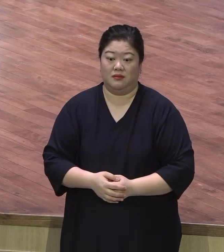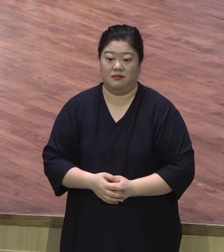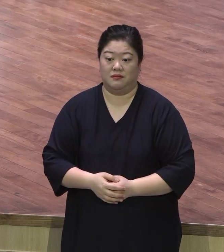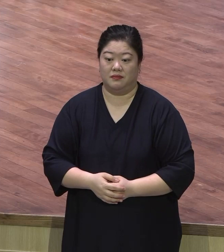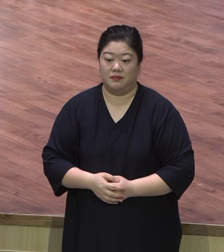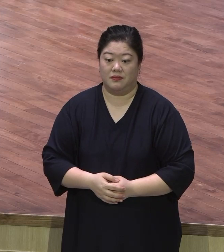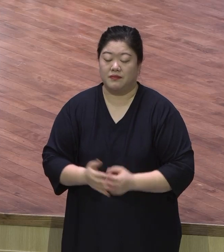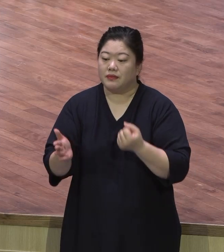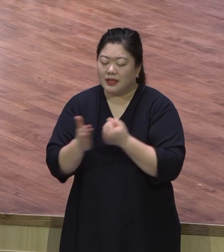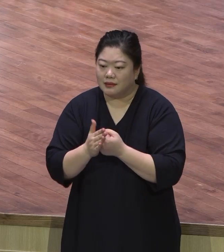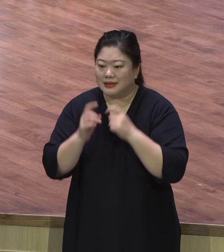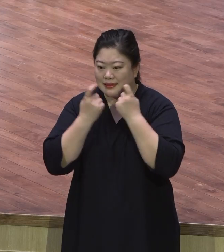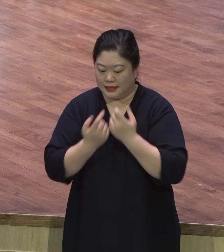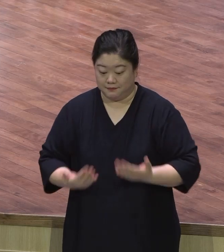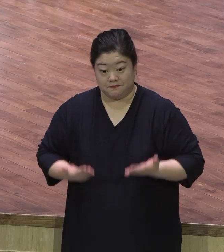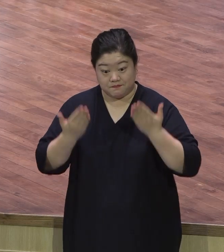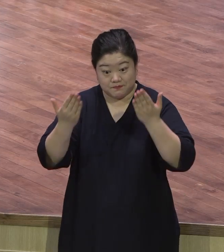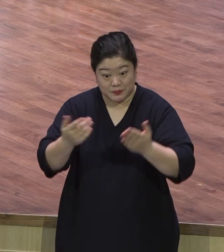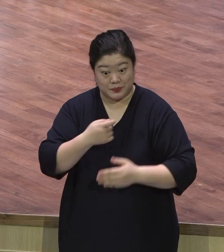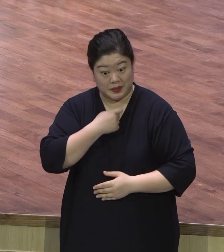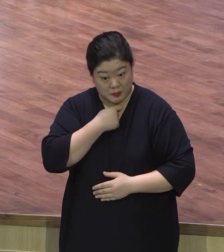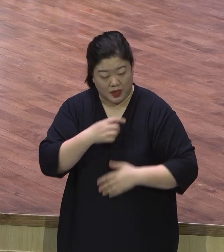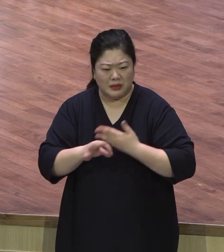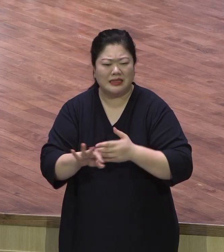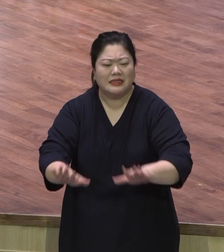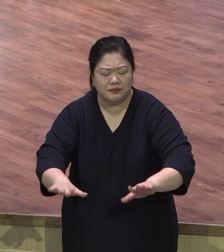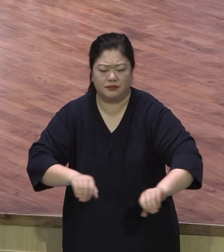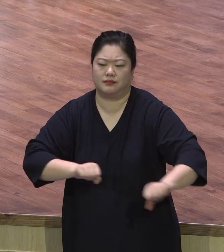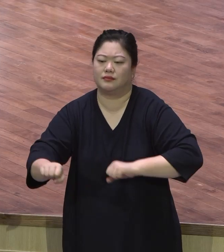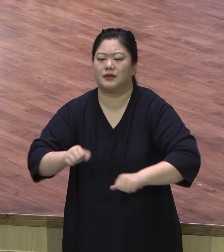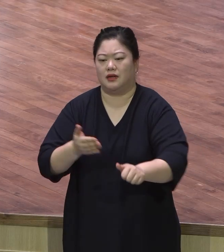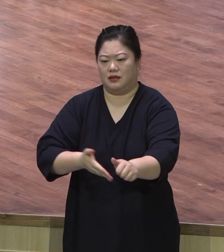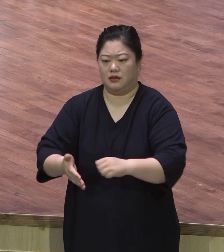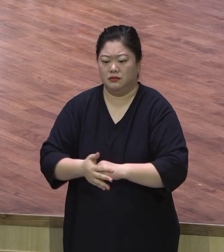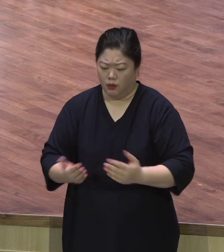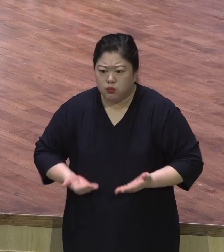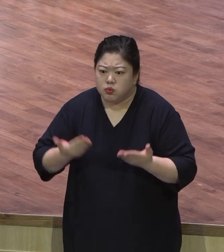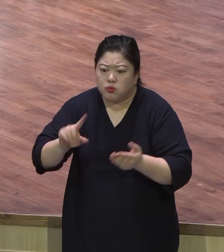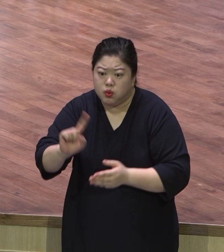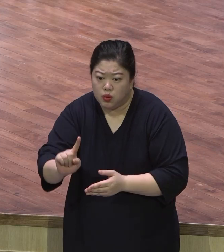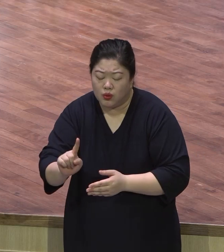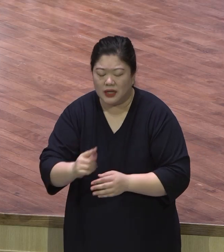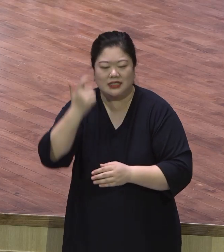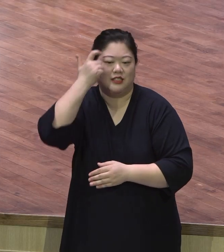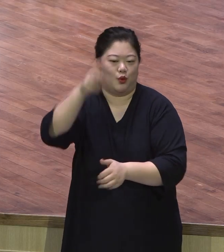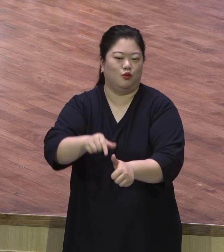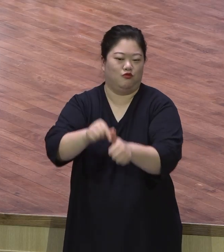궁극적으로는 창세기 3장의 불신 영혼들을 살리는 것으로 이어지게 돼 있어요.